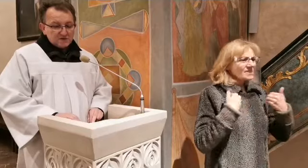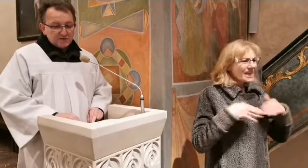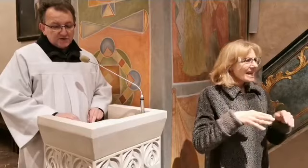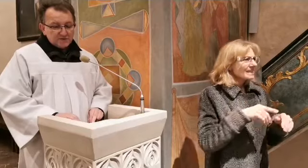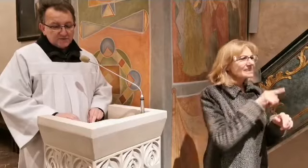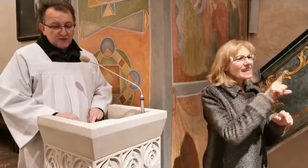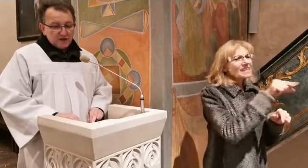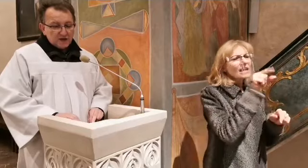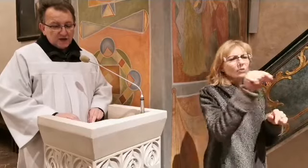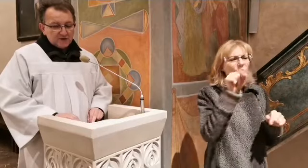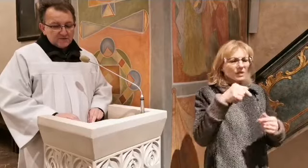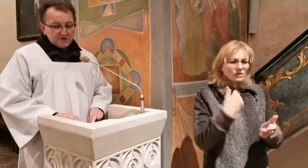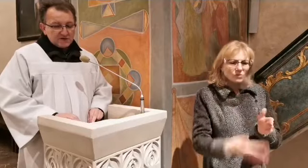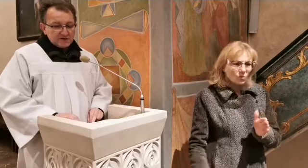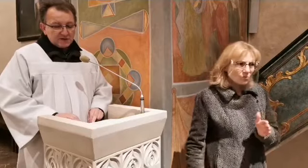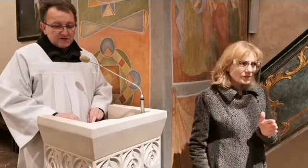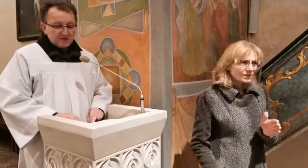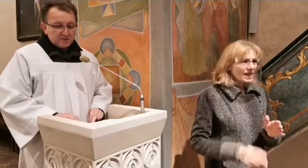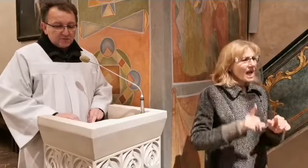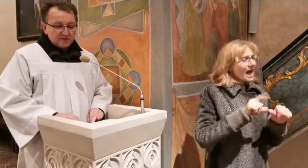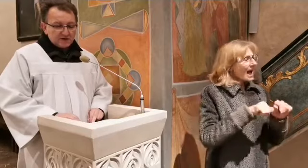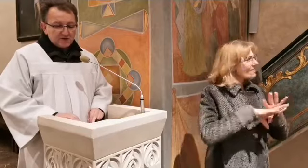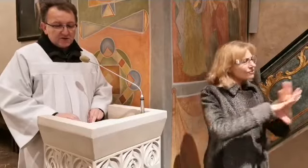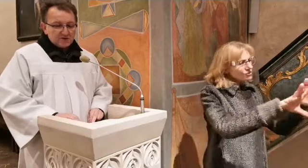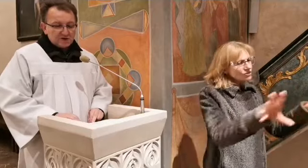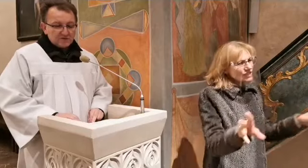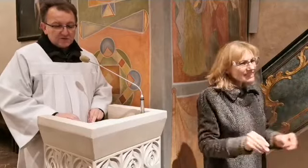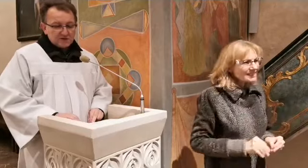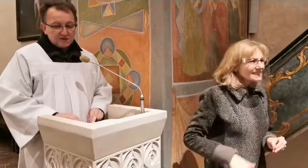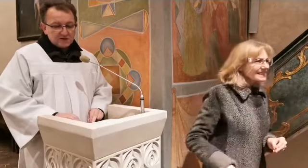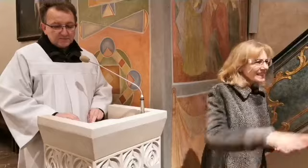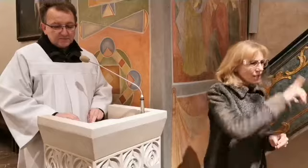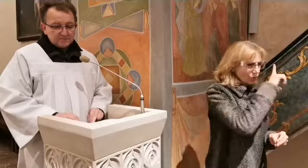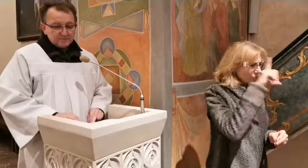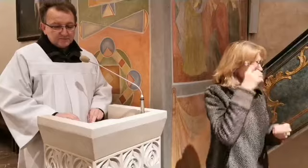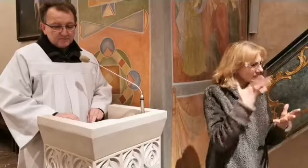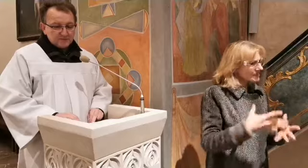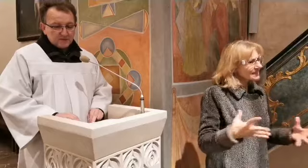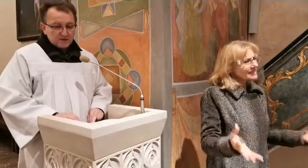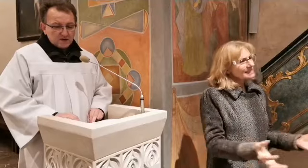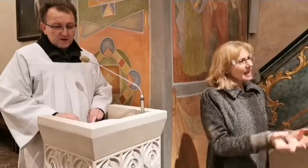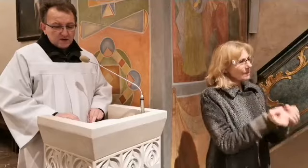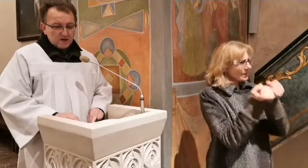niektórych zgubić, ale wszystkich chce doprowadzić do nawrócenia.